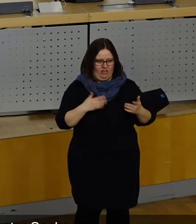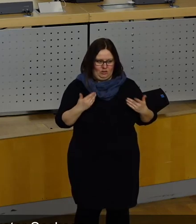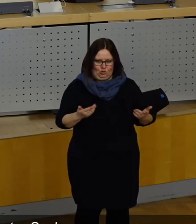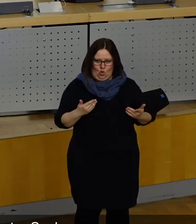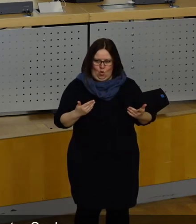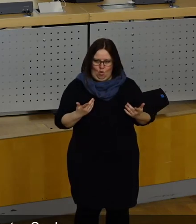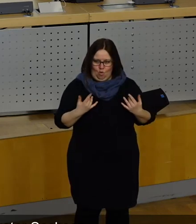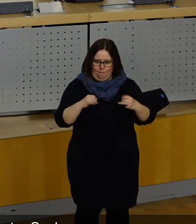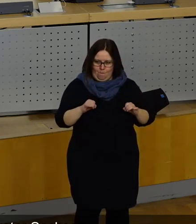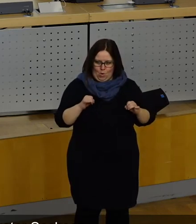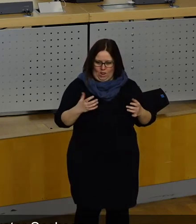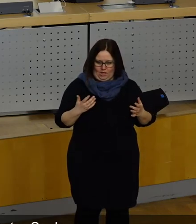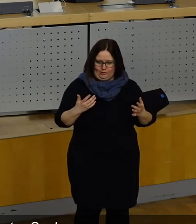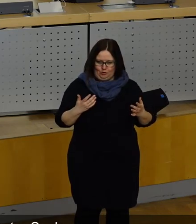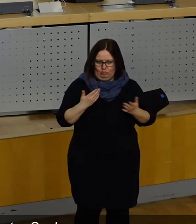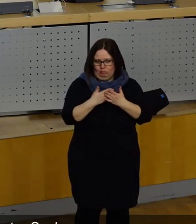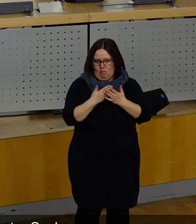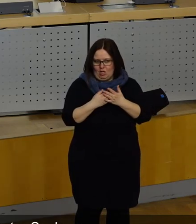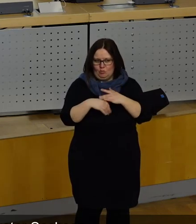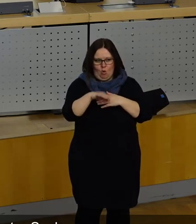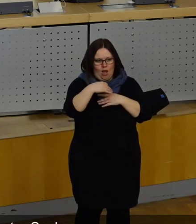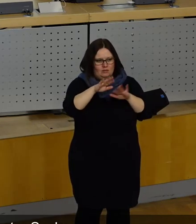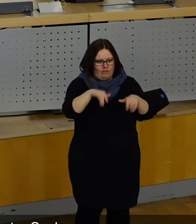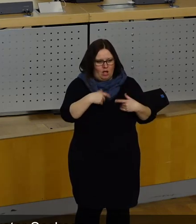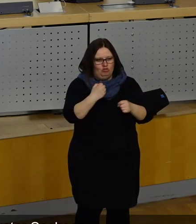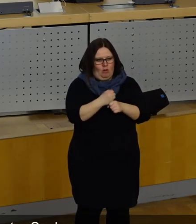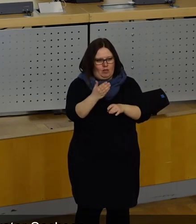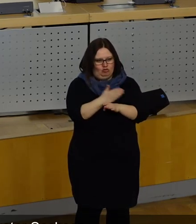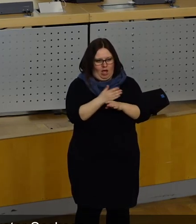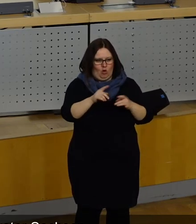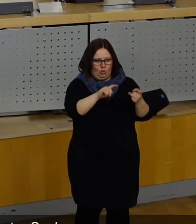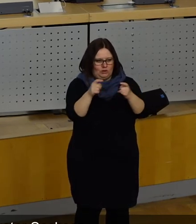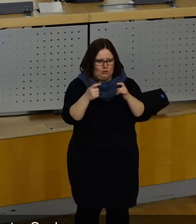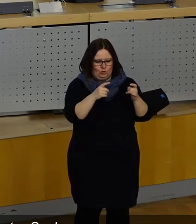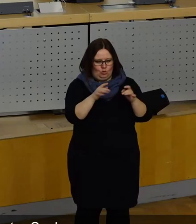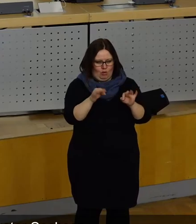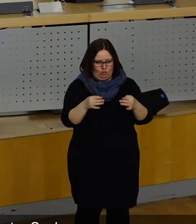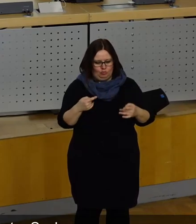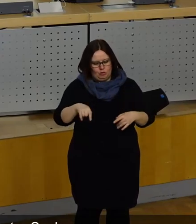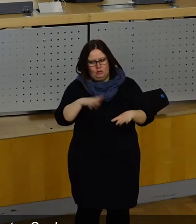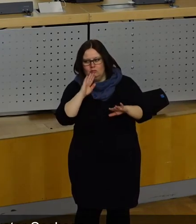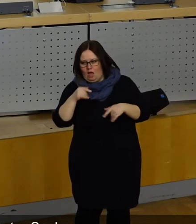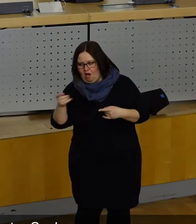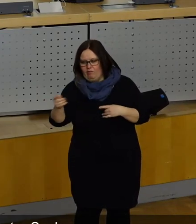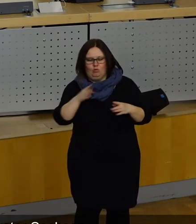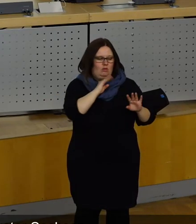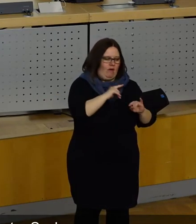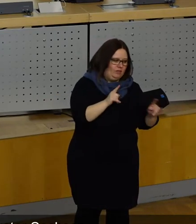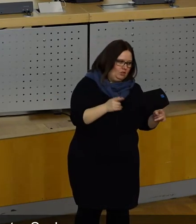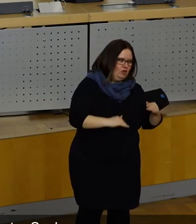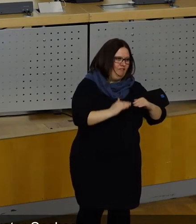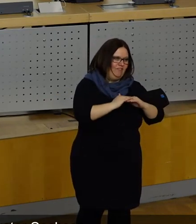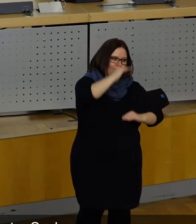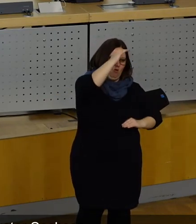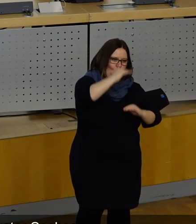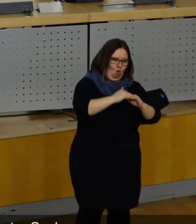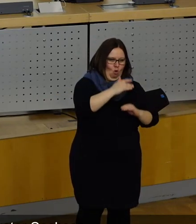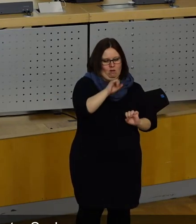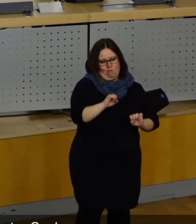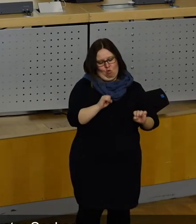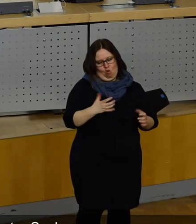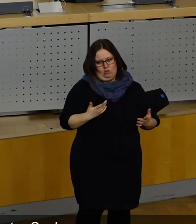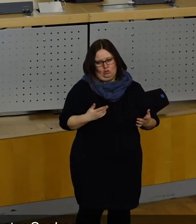es ermöglichen soll, dass man im Einzelfall immer wieder in die gleiche Diskussion verfällt. Ist das hier zulässig? Ist das dort zulässig? Wie hoch ist das zulässig? Wir